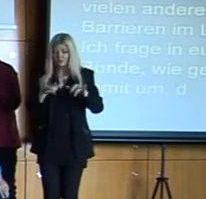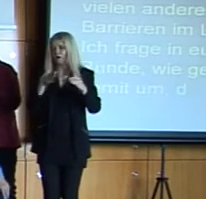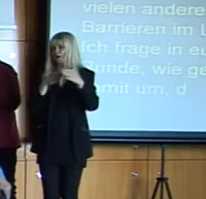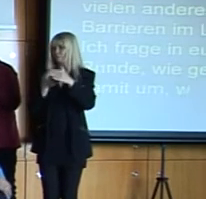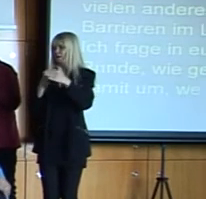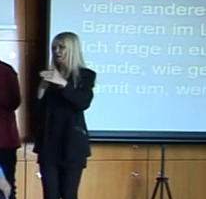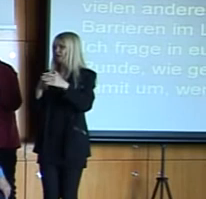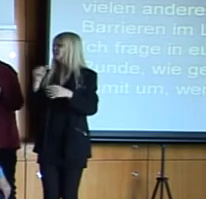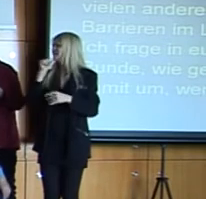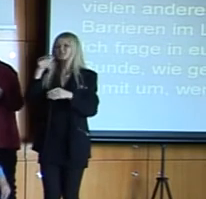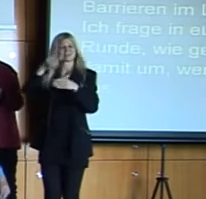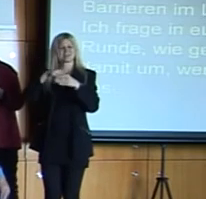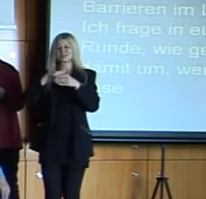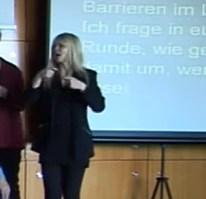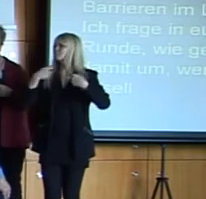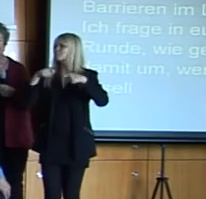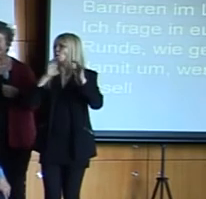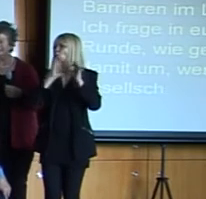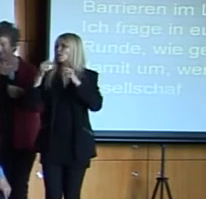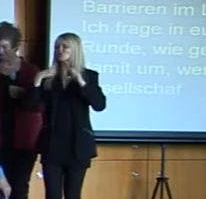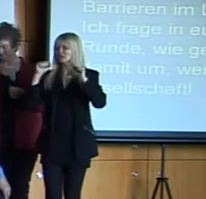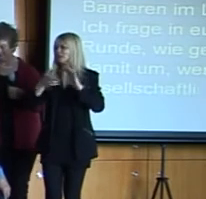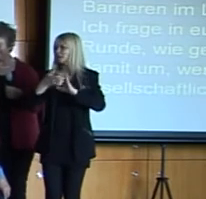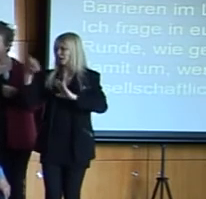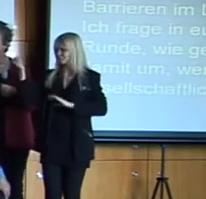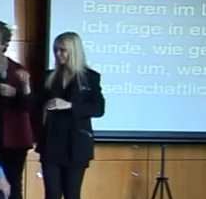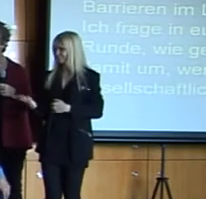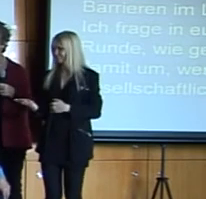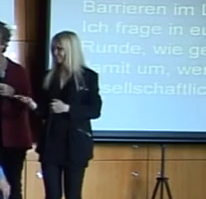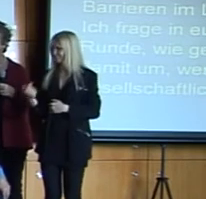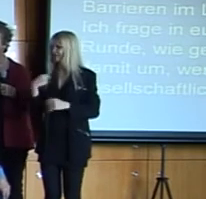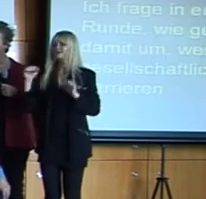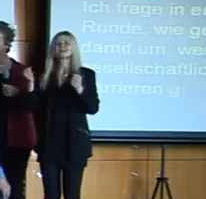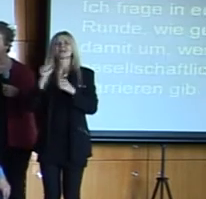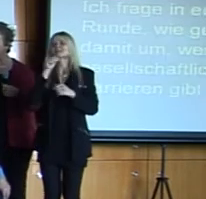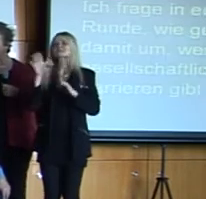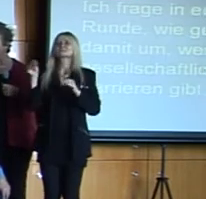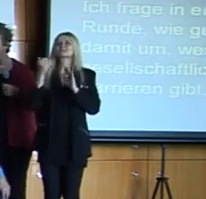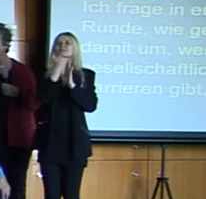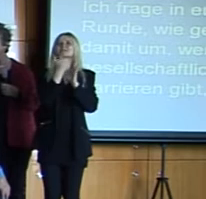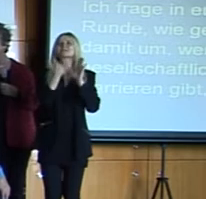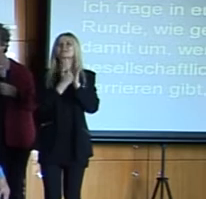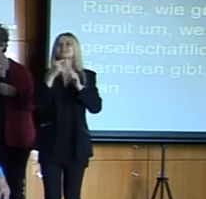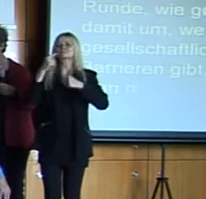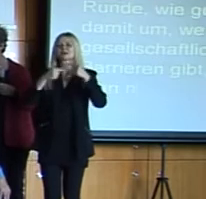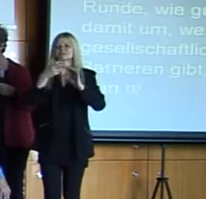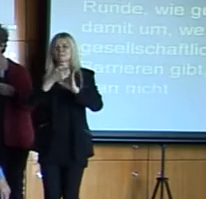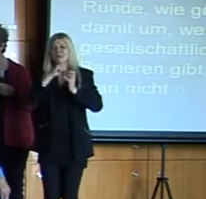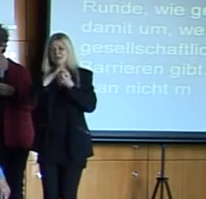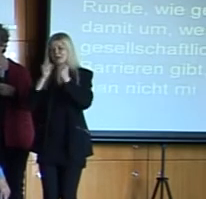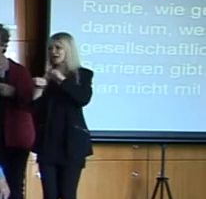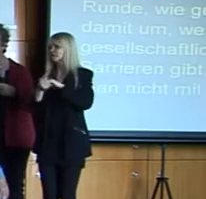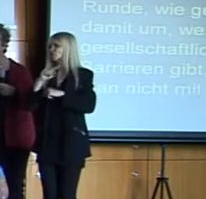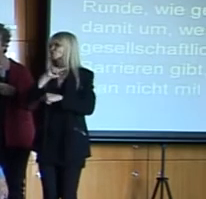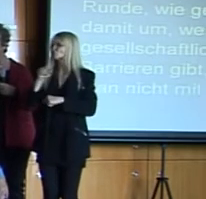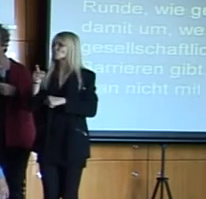einer Bauordnung wegbringen kann, die man nicht mit einer gesetzlichen Maßnahme verändern kann, sondern wo es